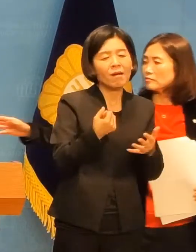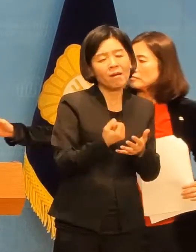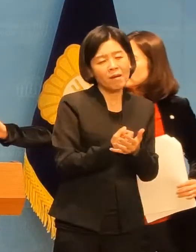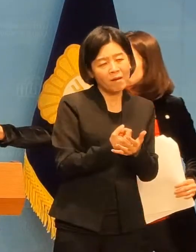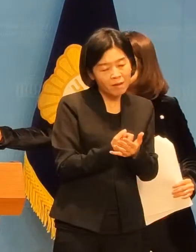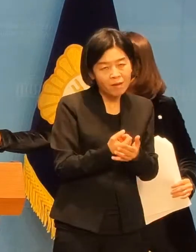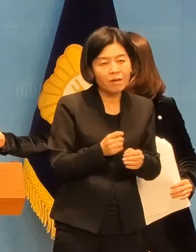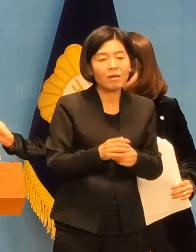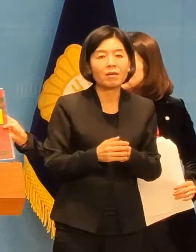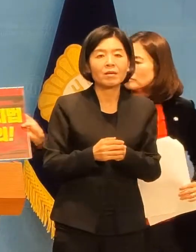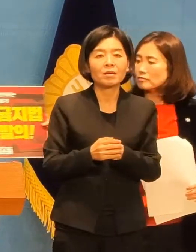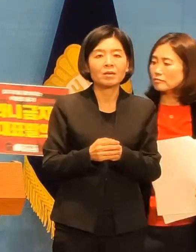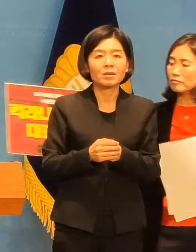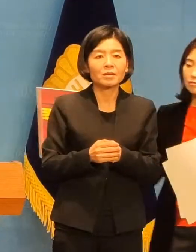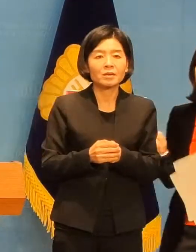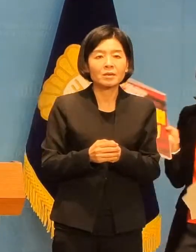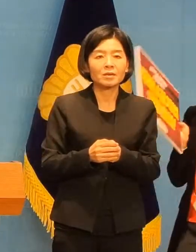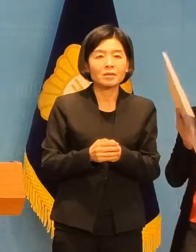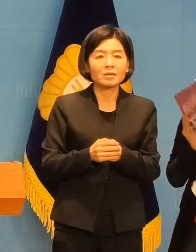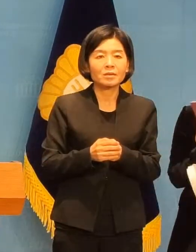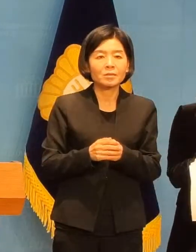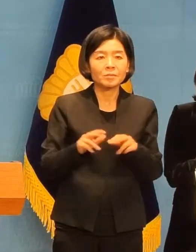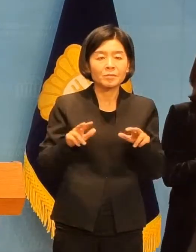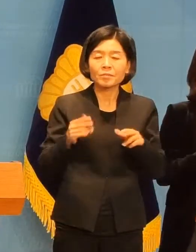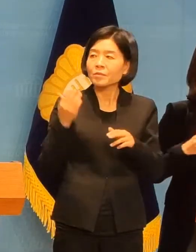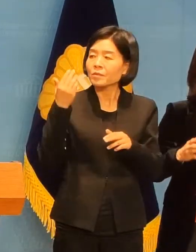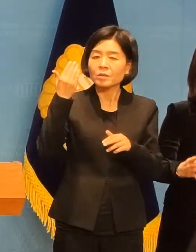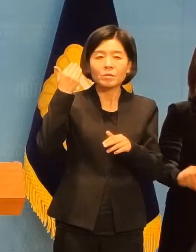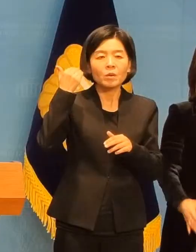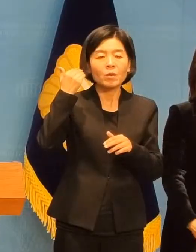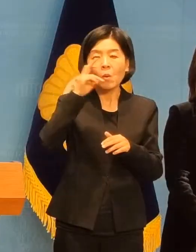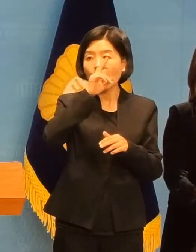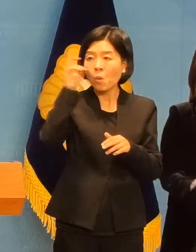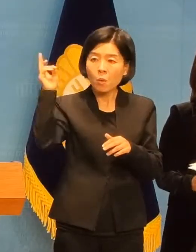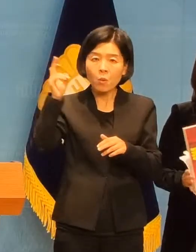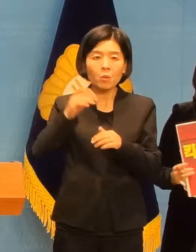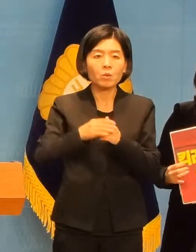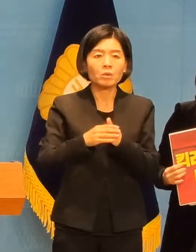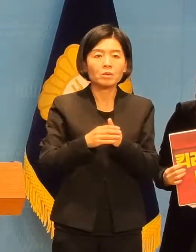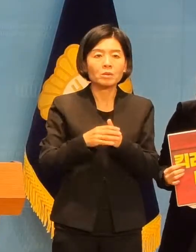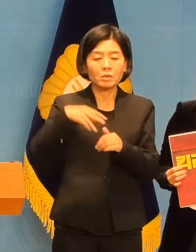있죠. 저희가 이틀, 그제 오후부터